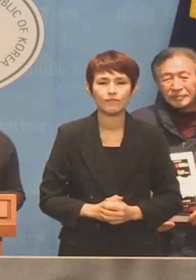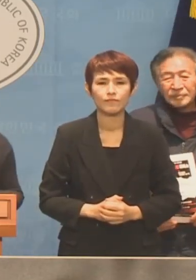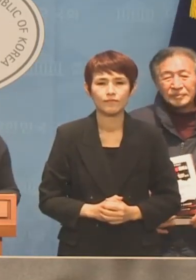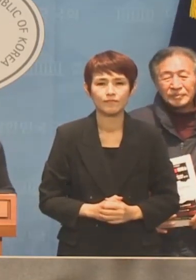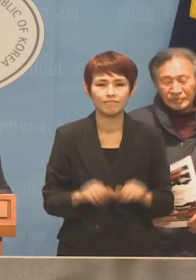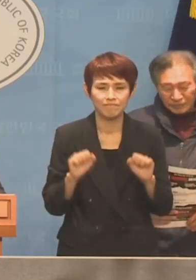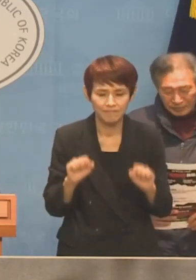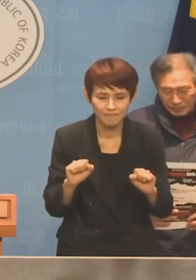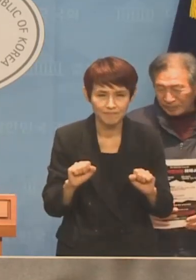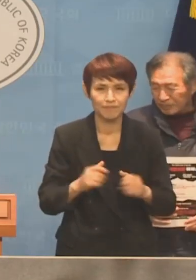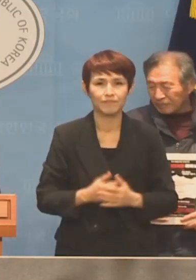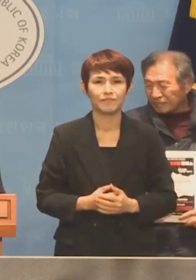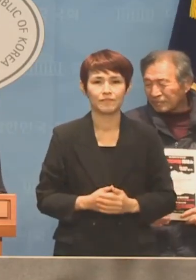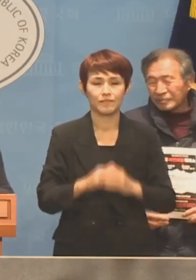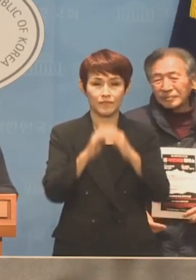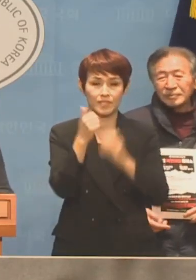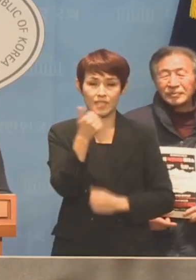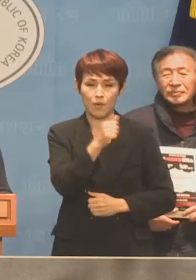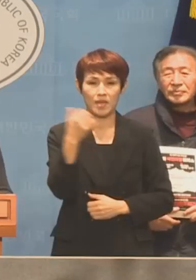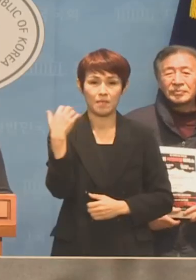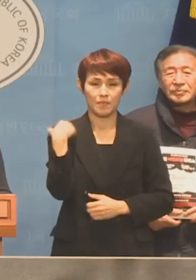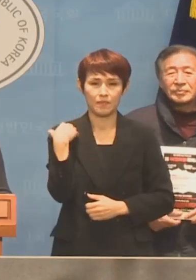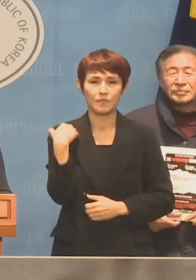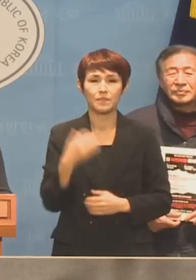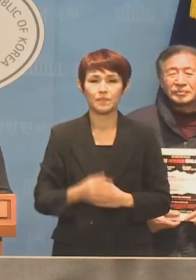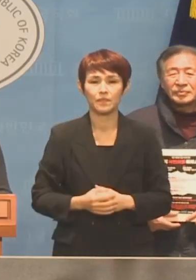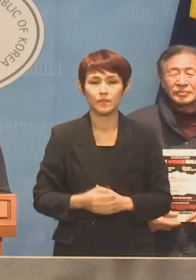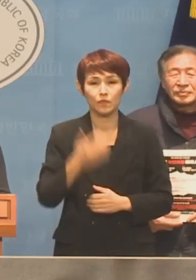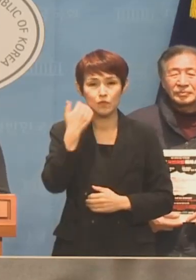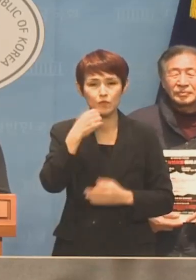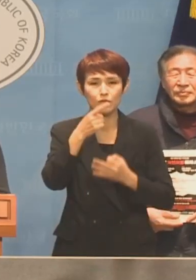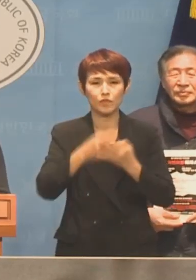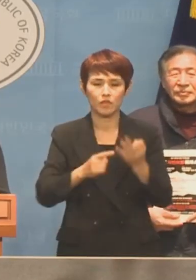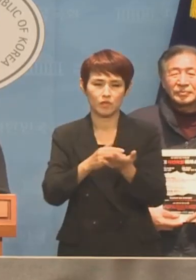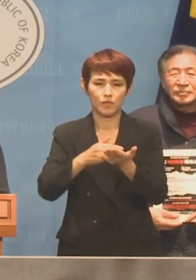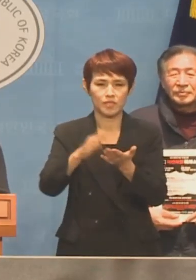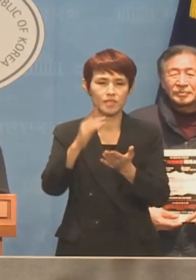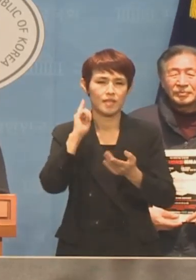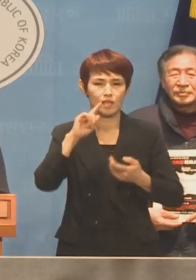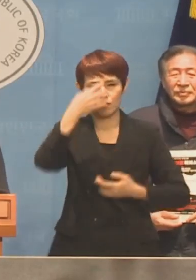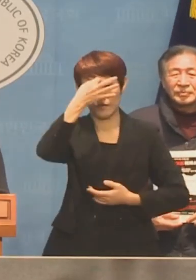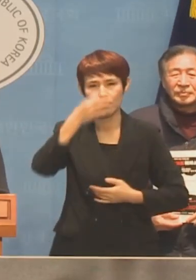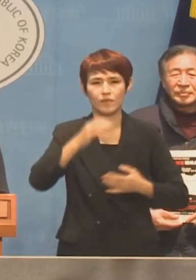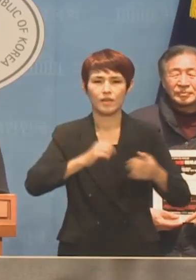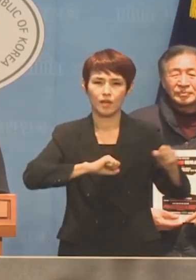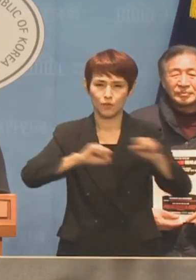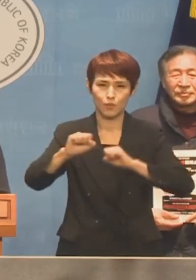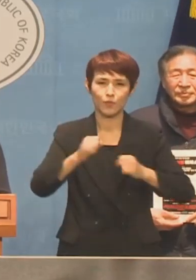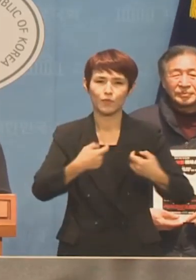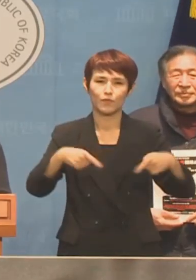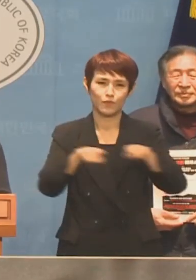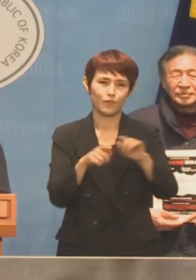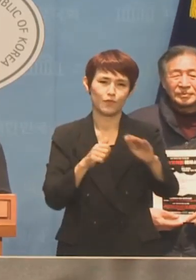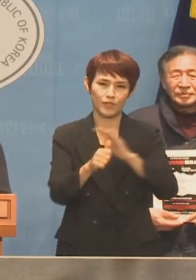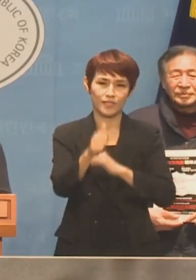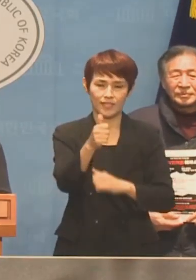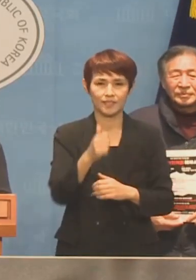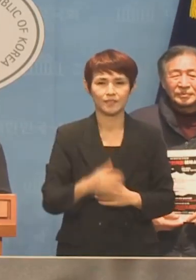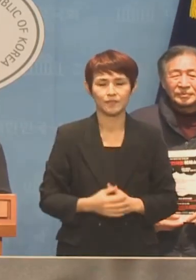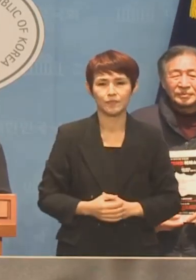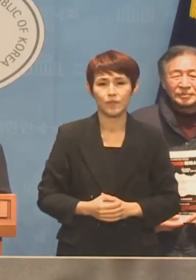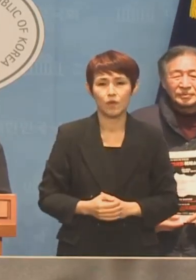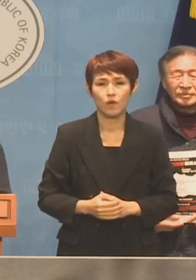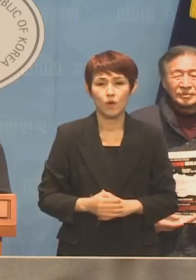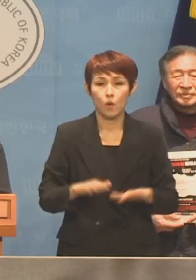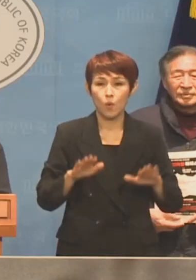네, 안녕하십니까. 사회를 맡은 윤석열 퇴진 예술행동 공동운영위원장 정윤희입니다. 오늘